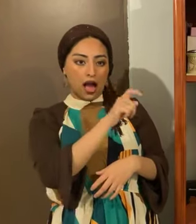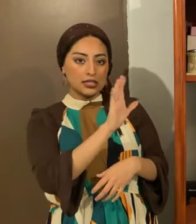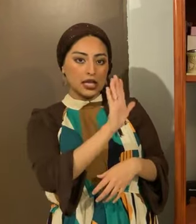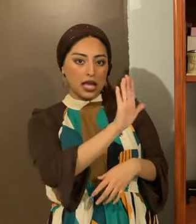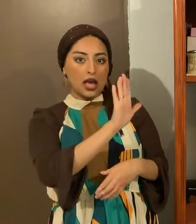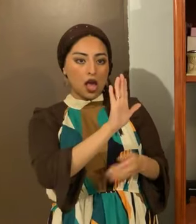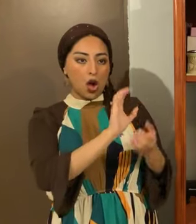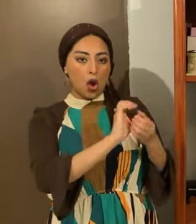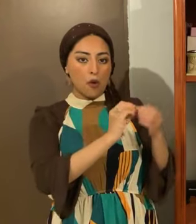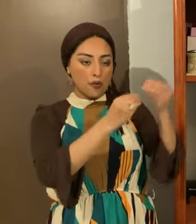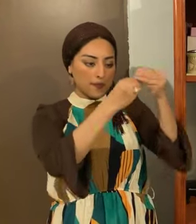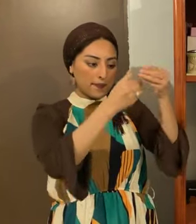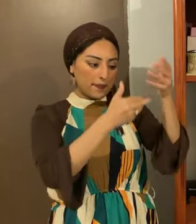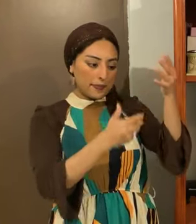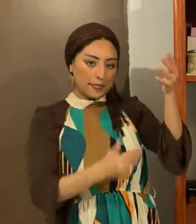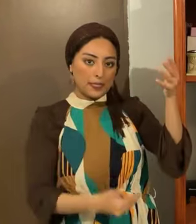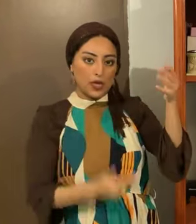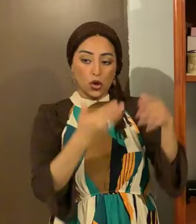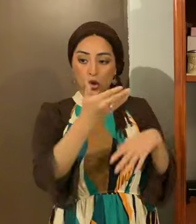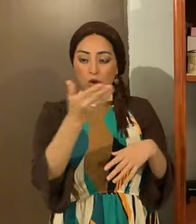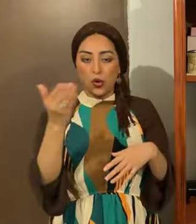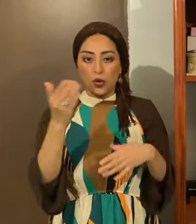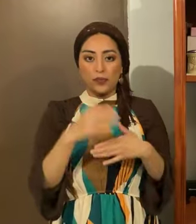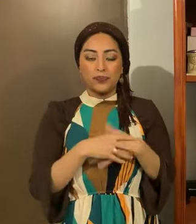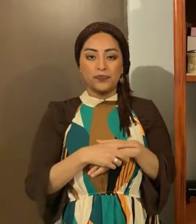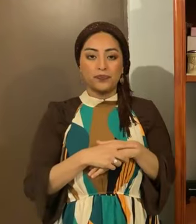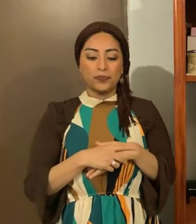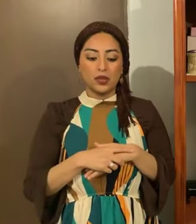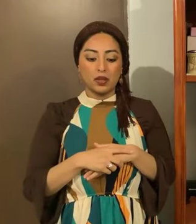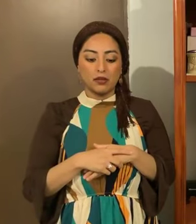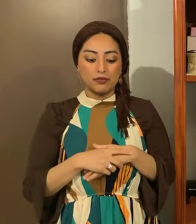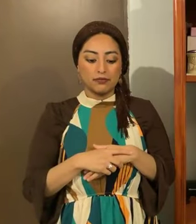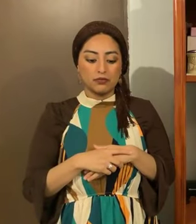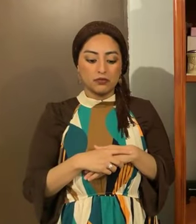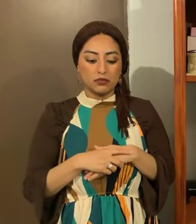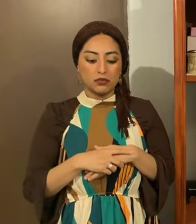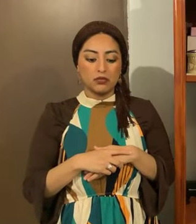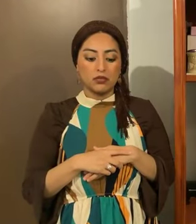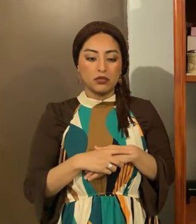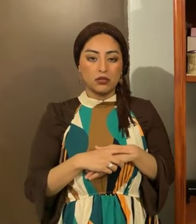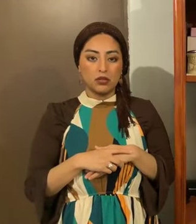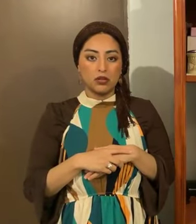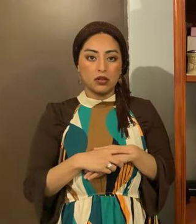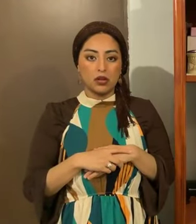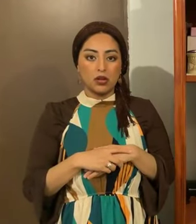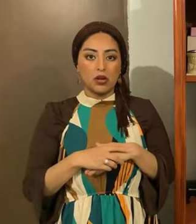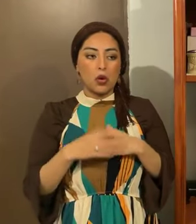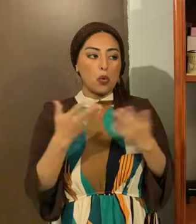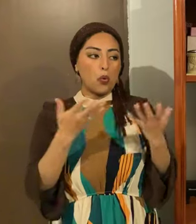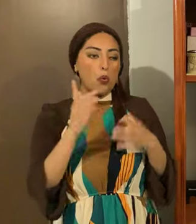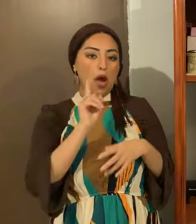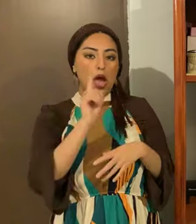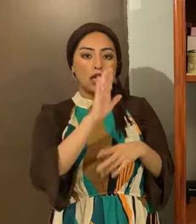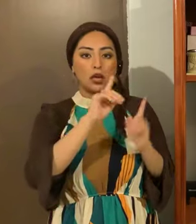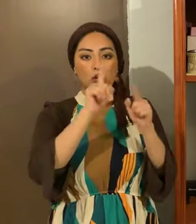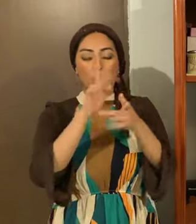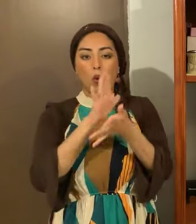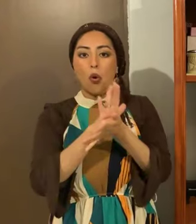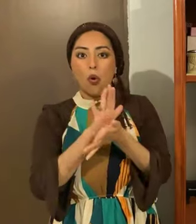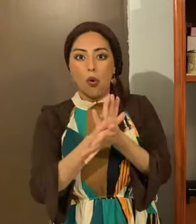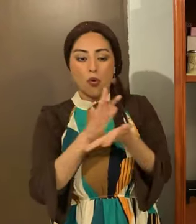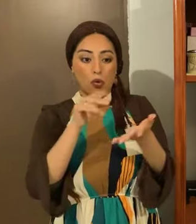currículum vitae, como sé, para los que no conocen esa palabra, cuáles son sus estudios, para que ustedes vean